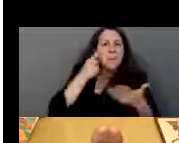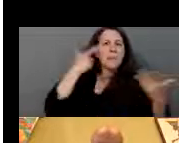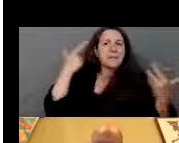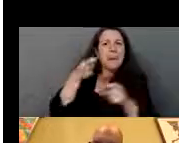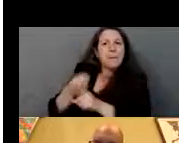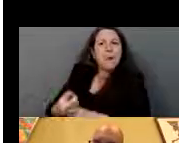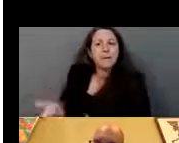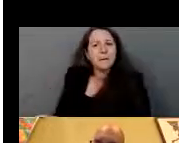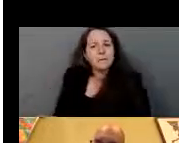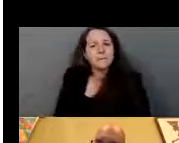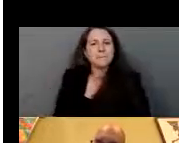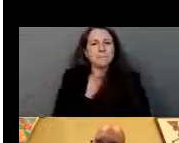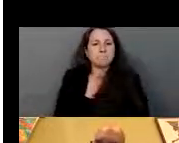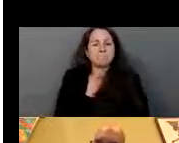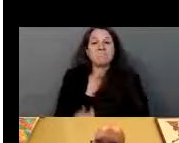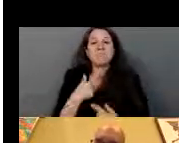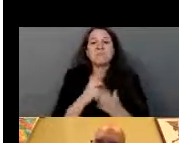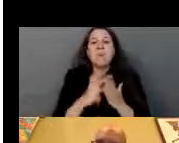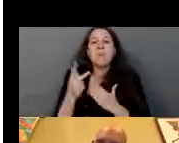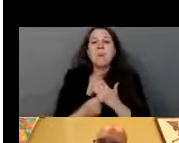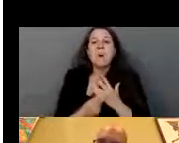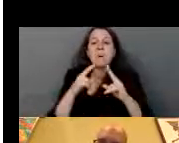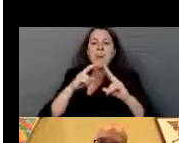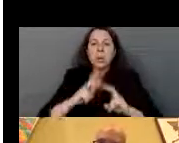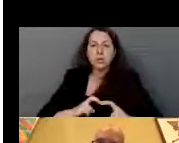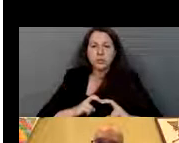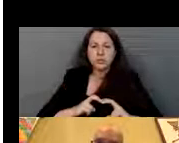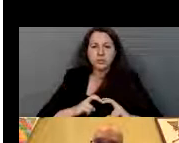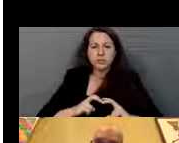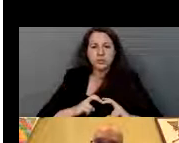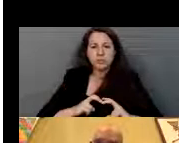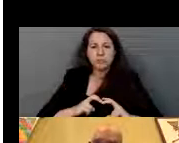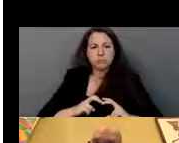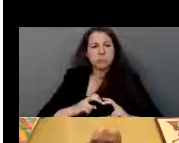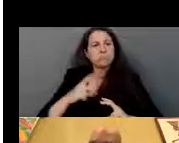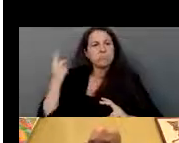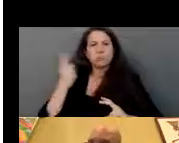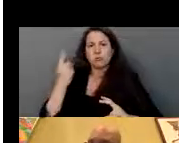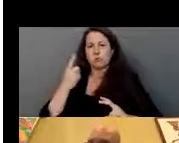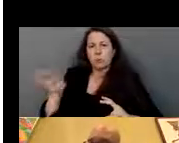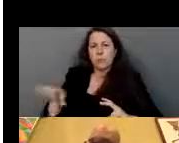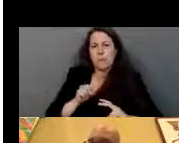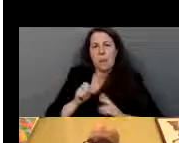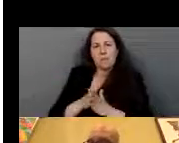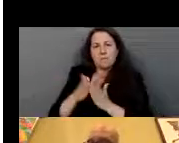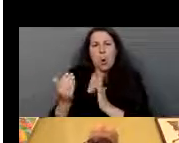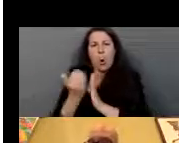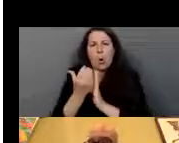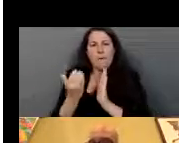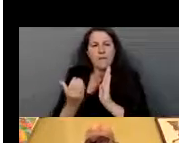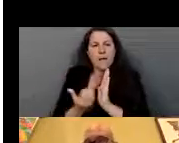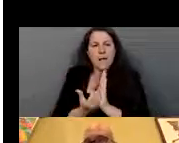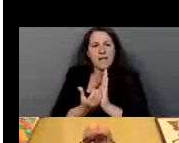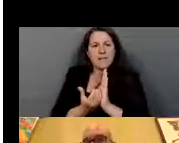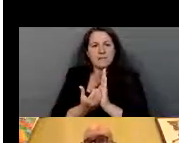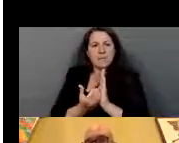programme de recherche, on travaille avec donc, la Convention relative aux droits des personnes handicapées. Et donc, ici, j'ai une